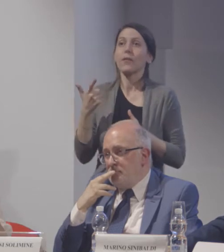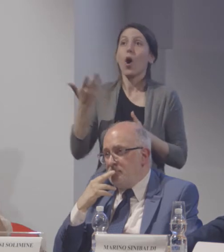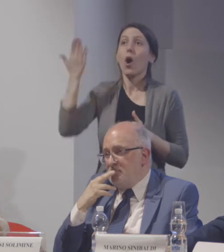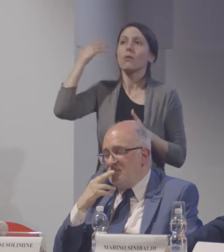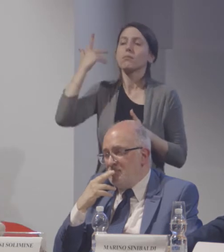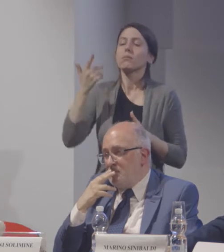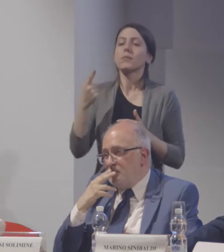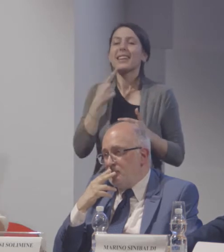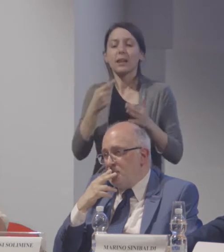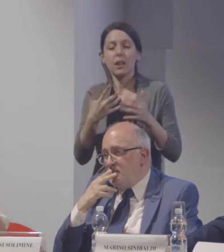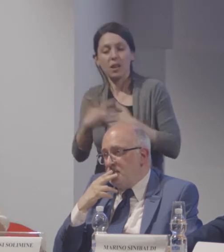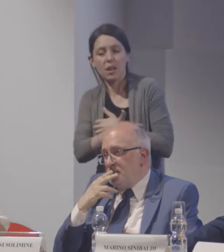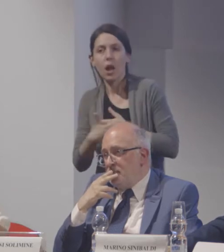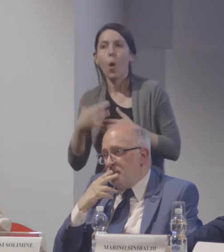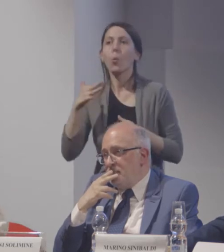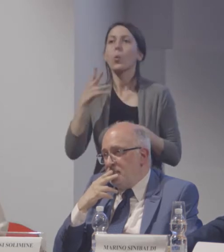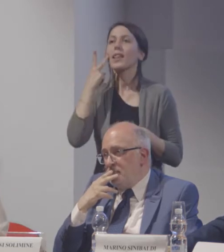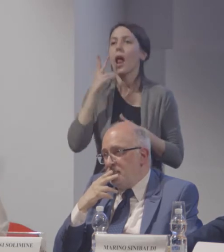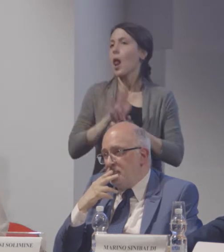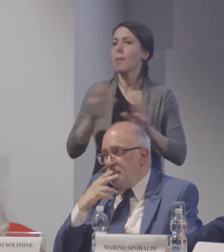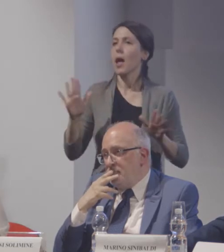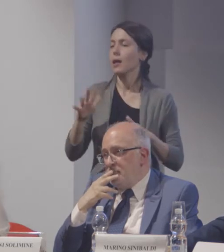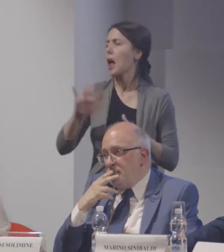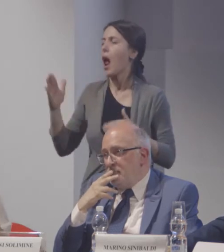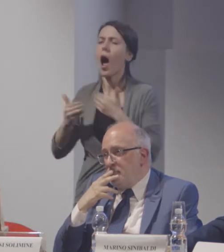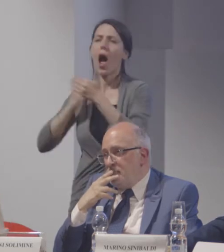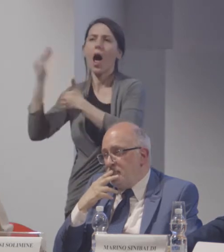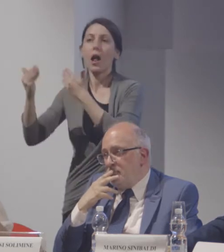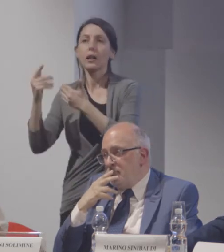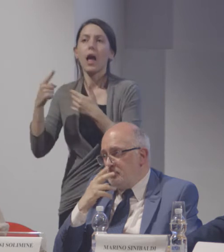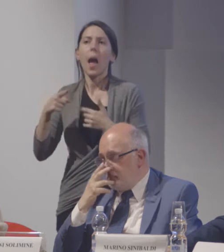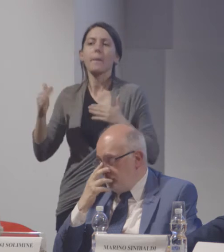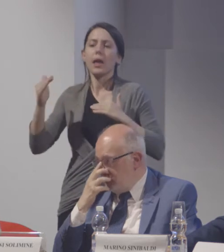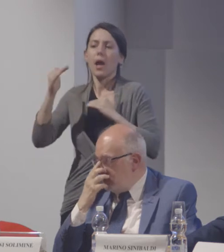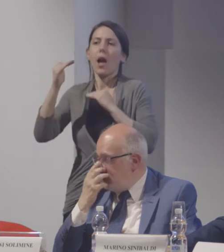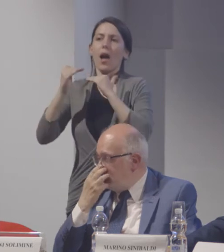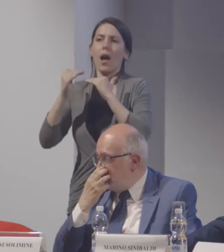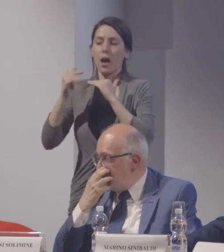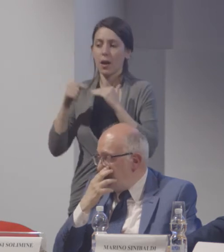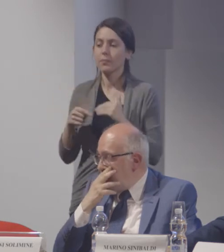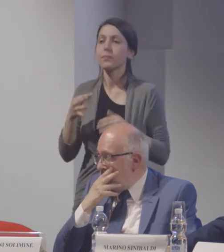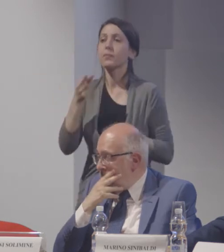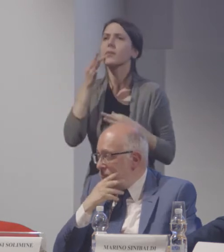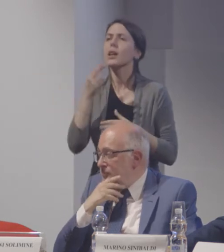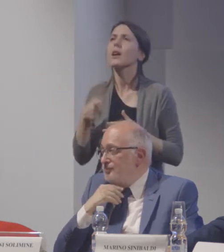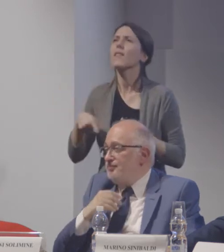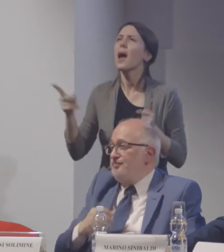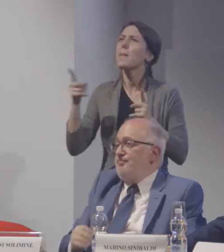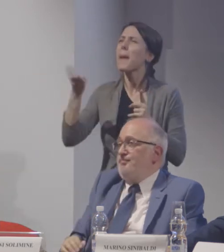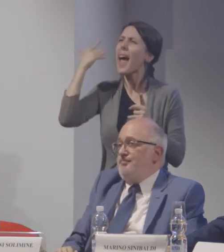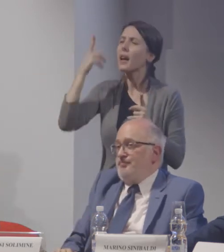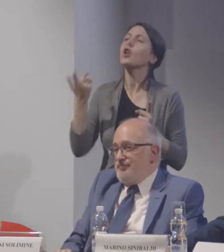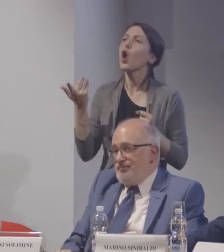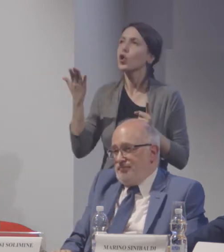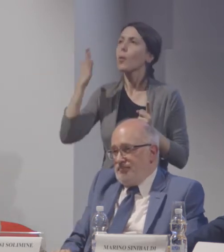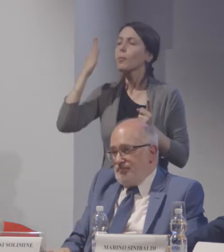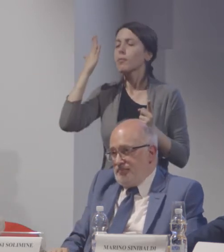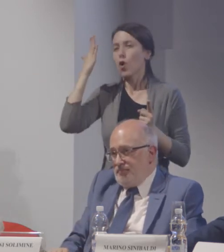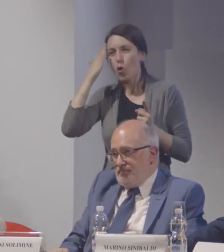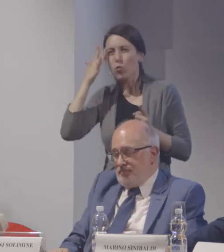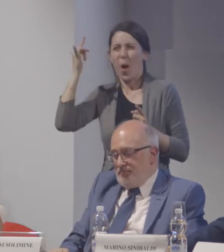e quindi è stato un momento in cui la scuola e gli intellettuali hanno dovuto interrogarsi su che tipo di